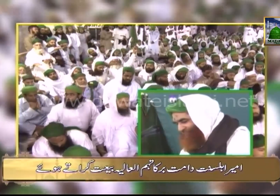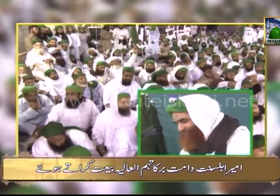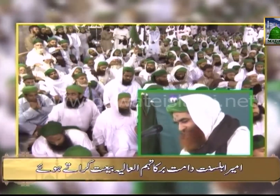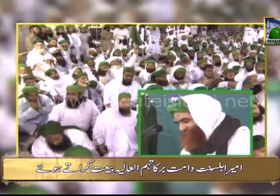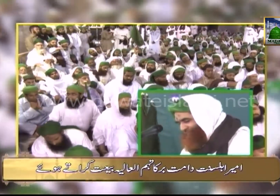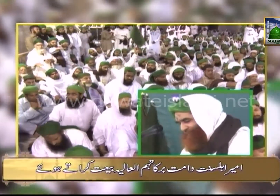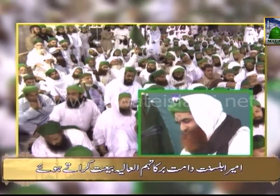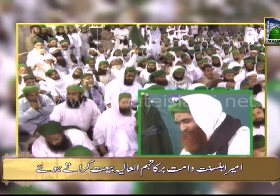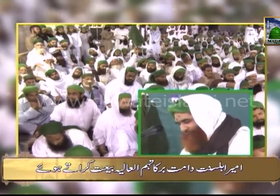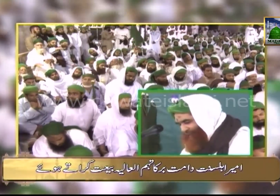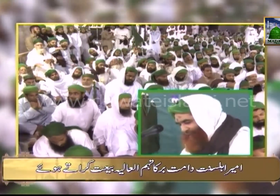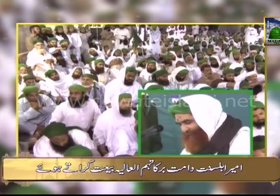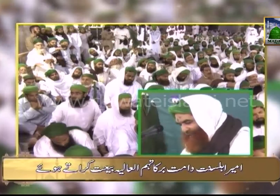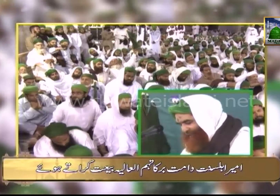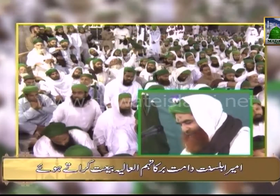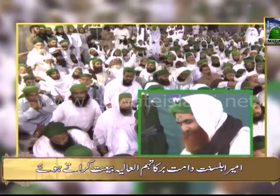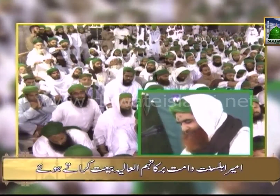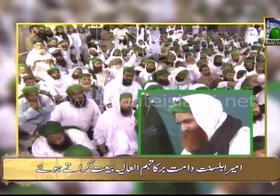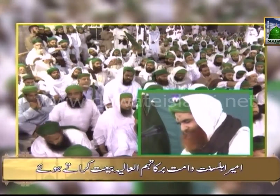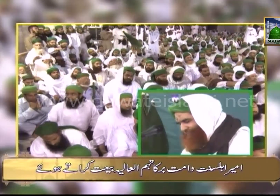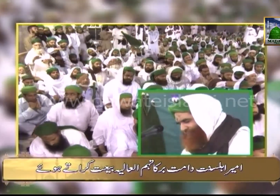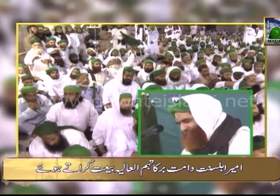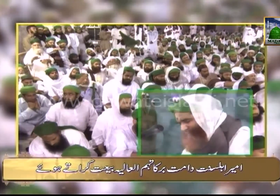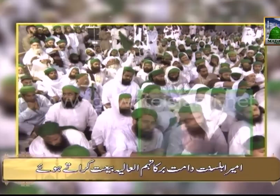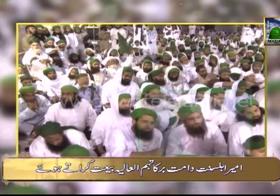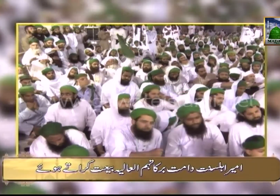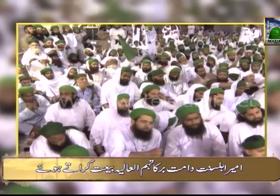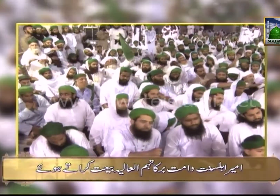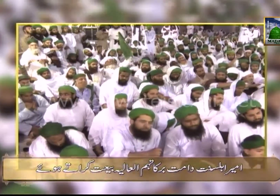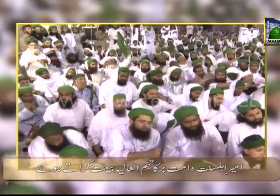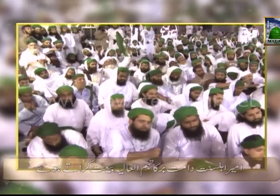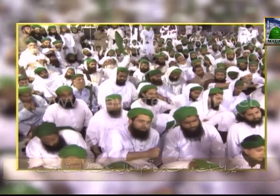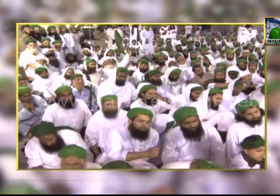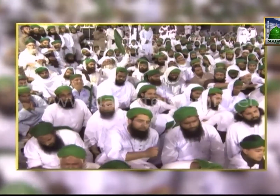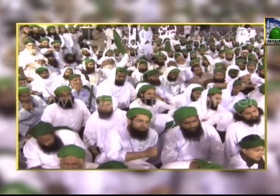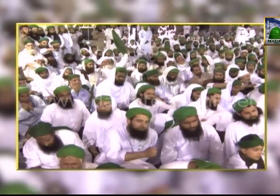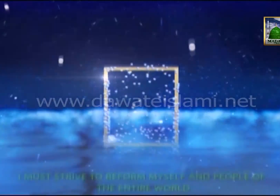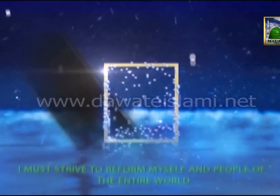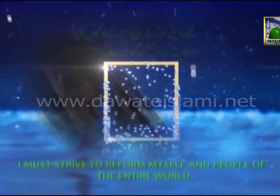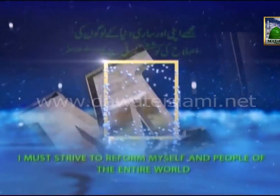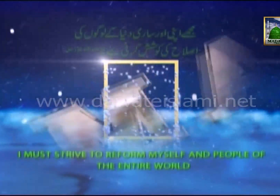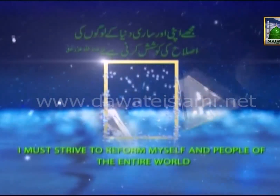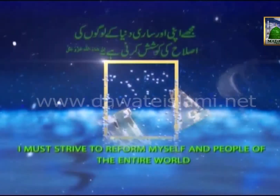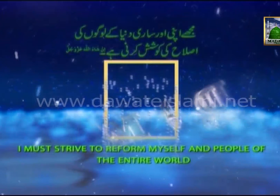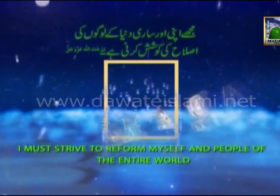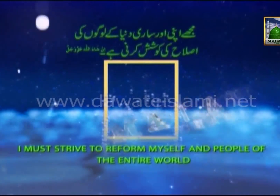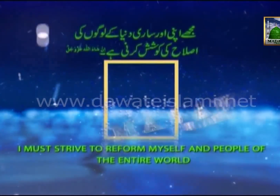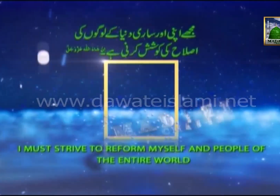ہے ذات باری، عطاری ہوں عطاری۔ صلو علی الحبیب